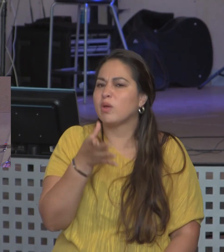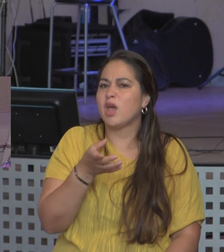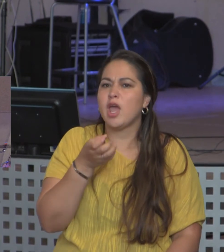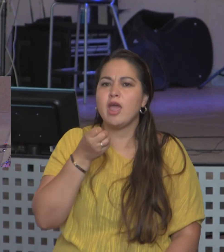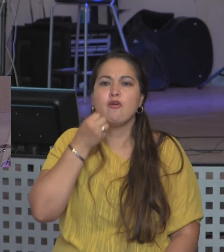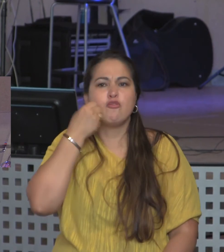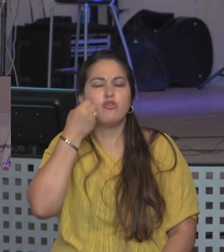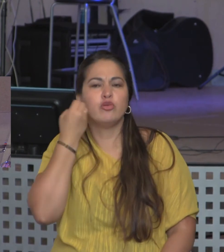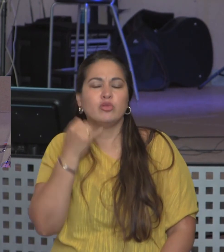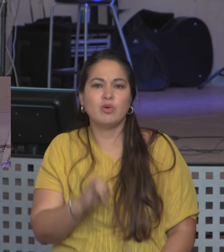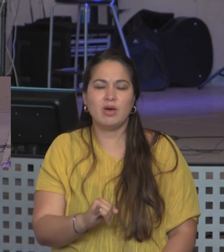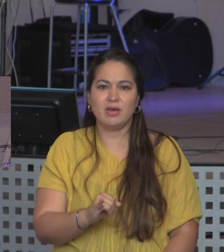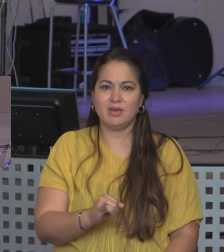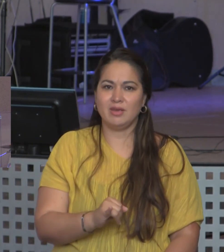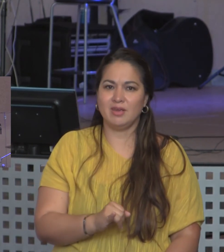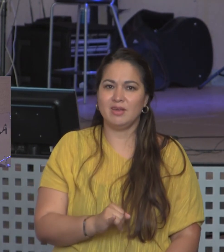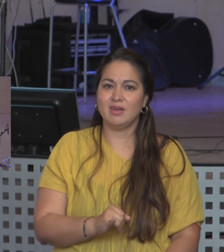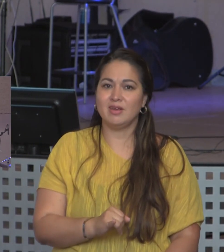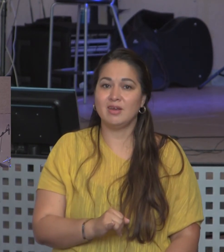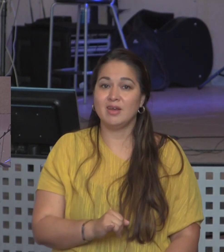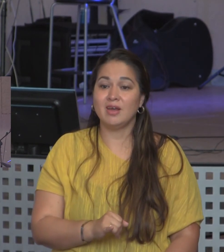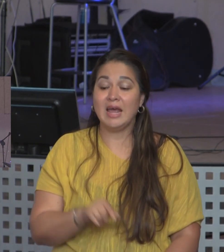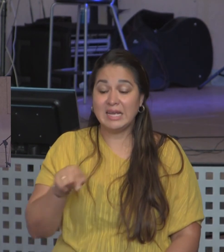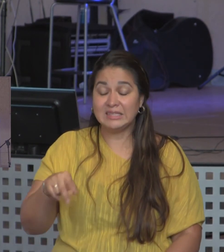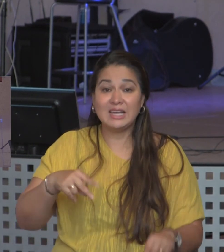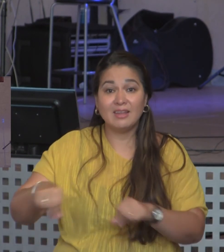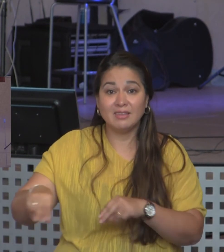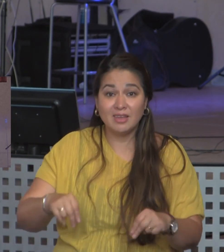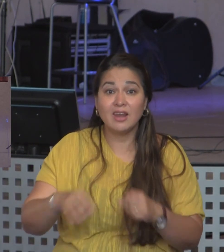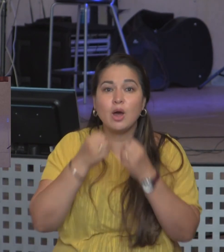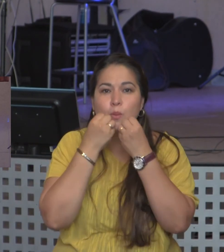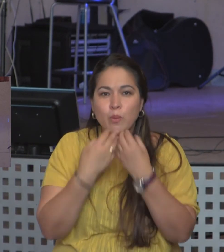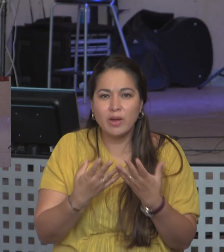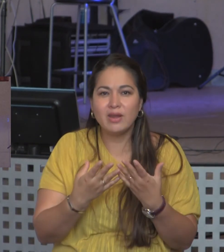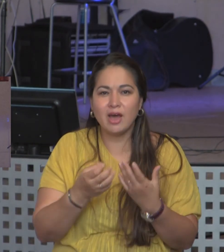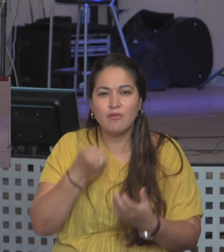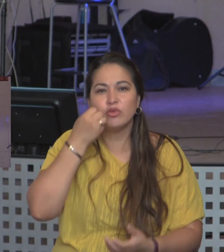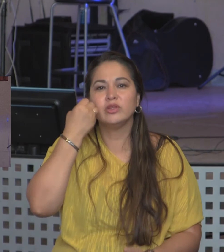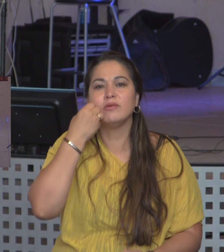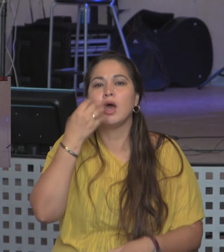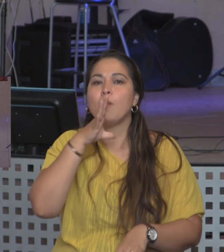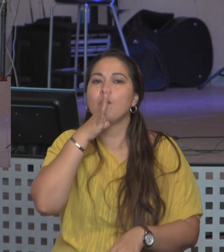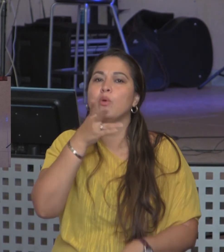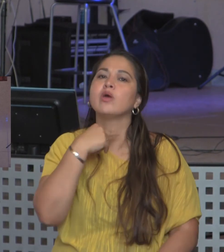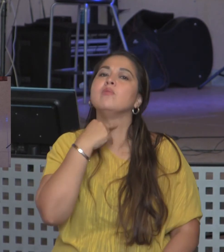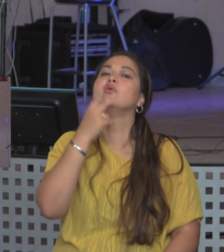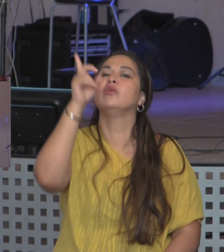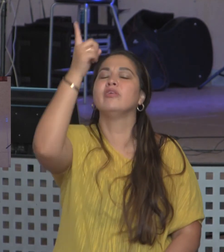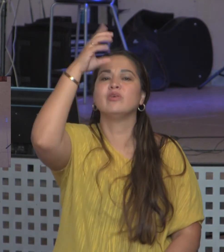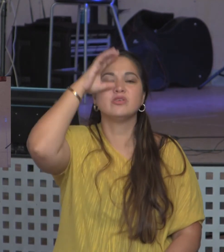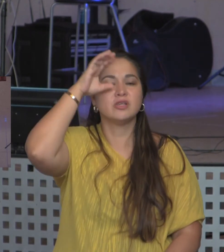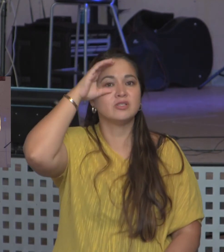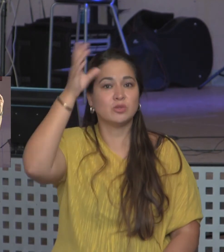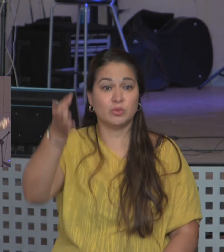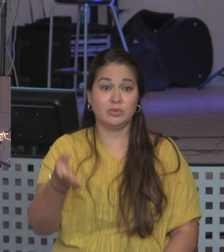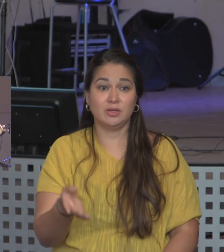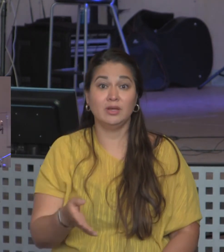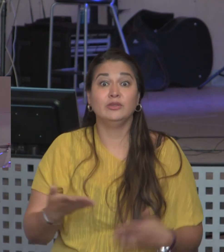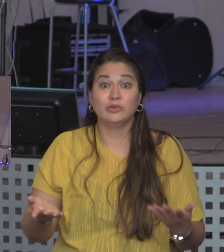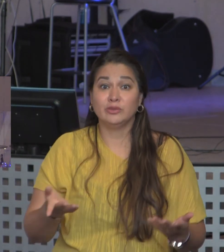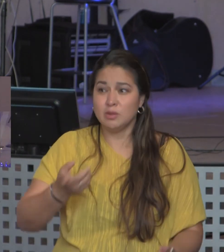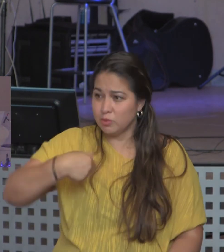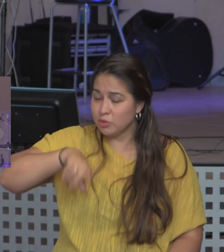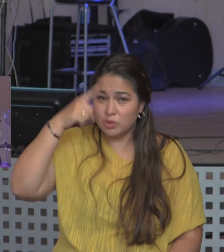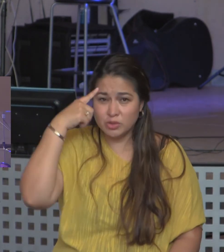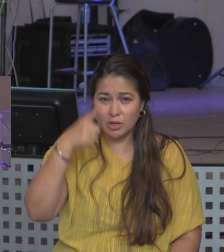Buena tierra sin semilla no da nada. Es fructífera porque oye la voz de Dios. ¿Sabes dónde está nuestro